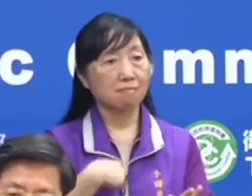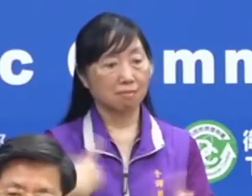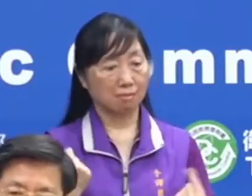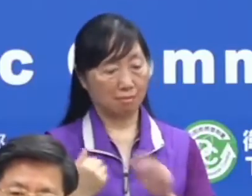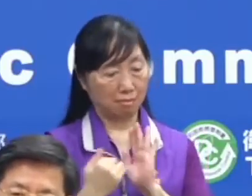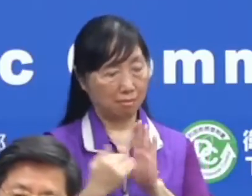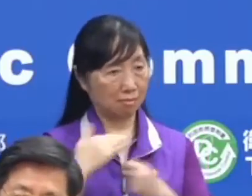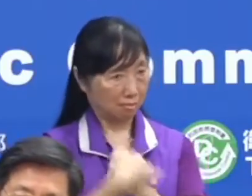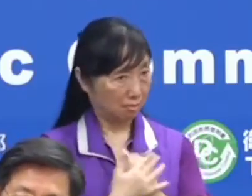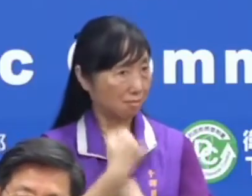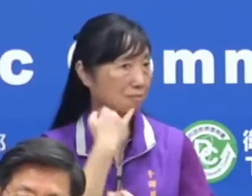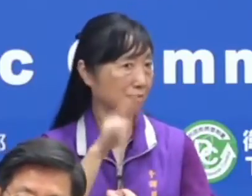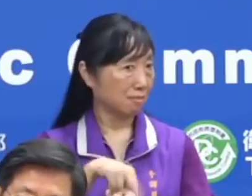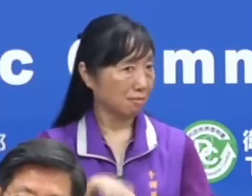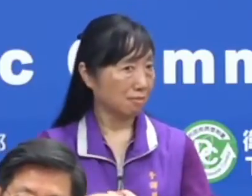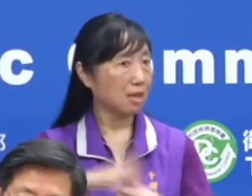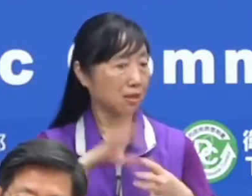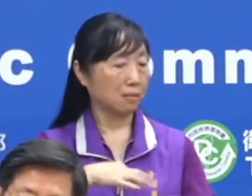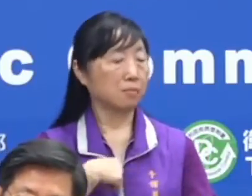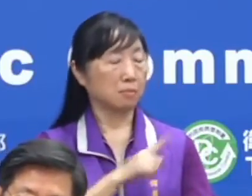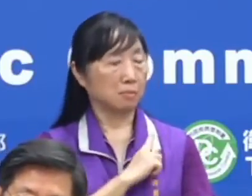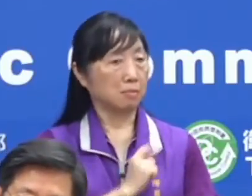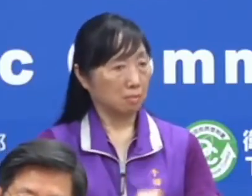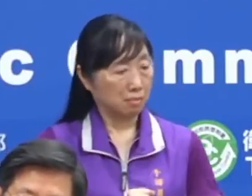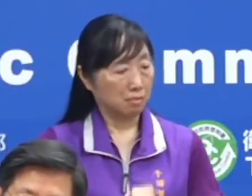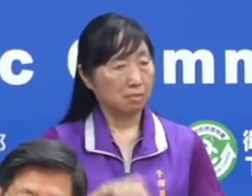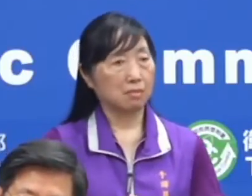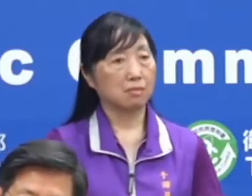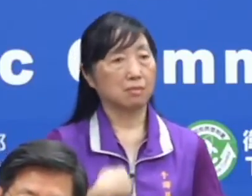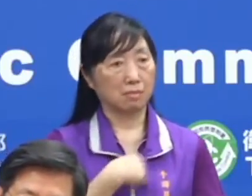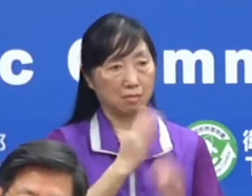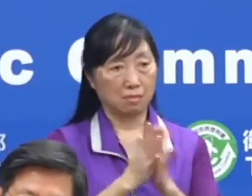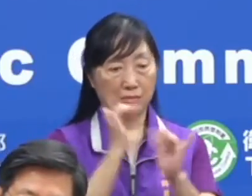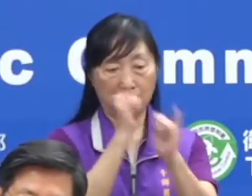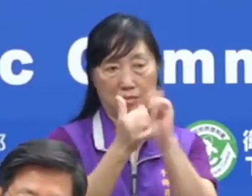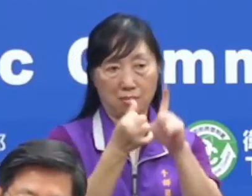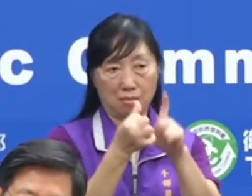是我们要面临的一个很大的课题，所以我们做好相关的社区的一些准备。